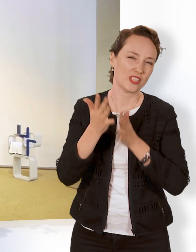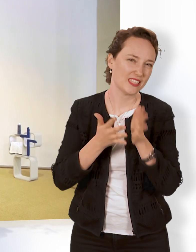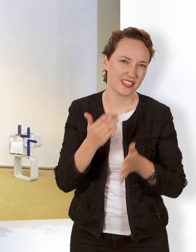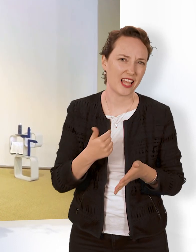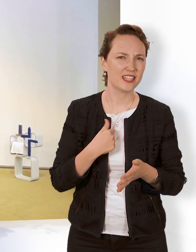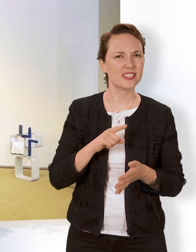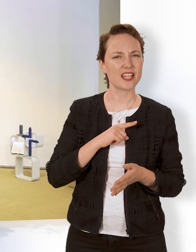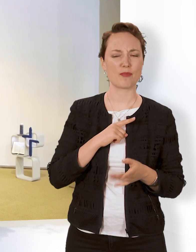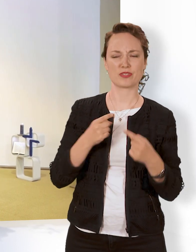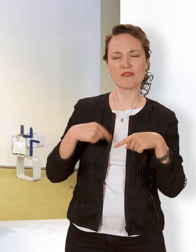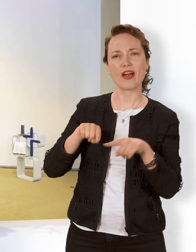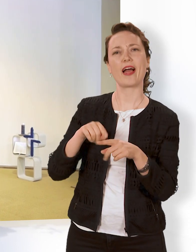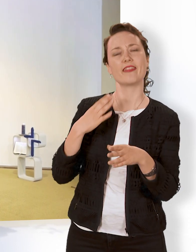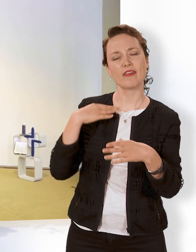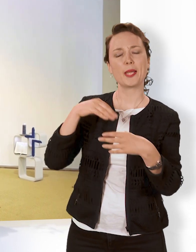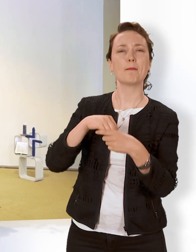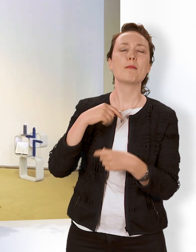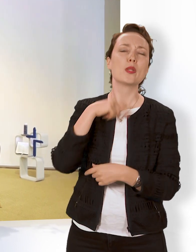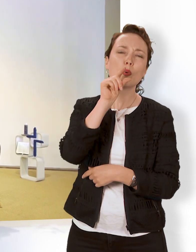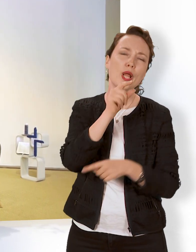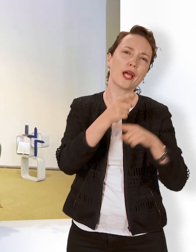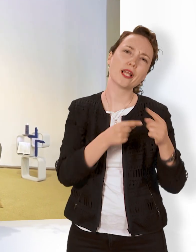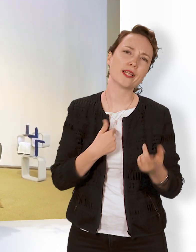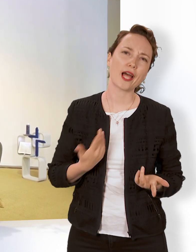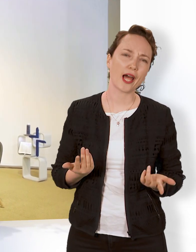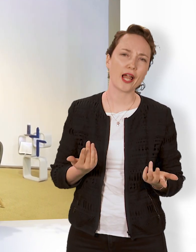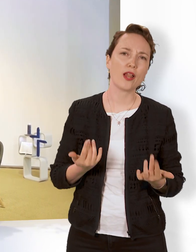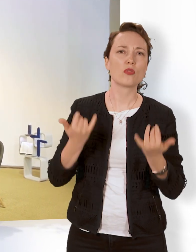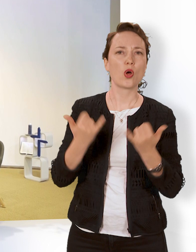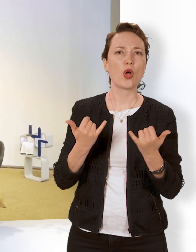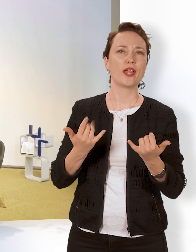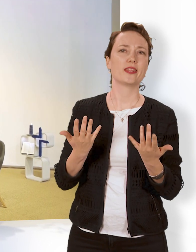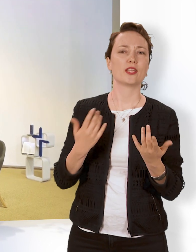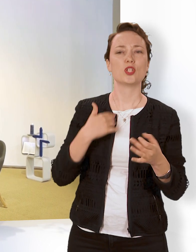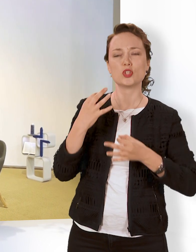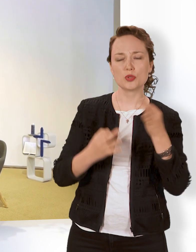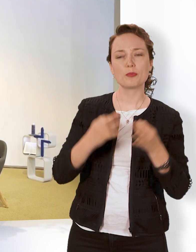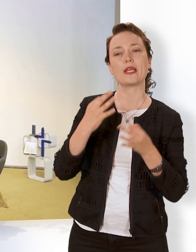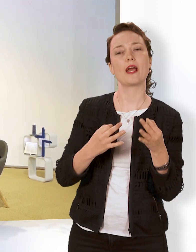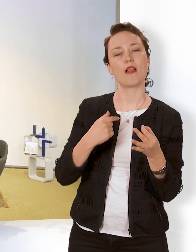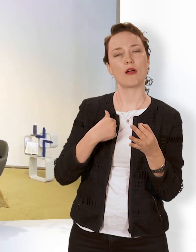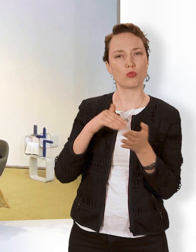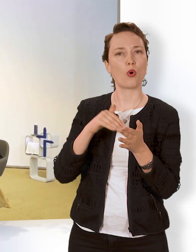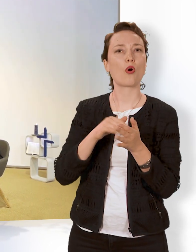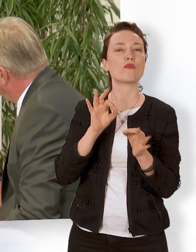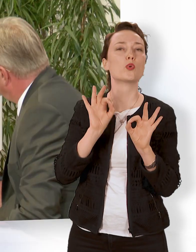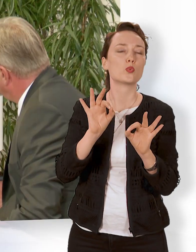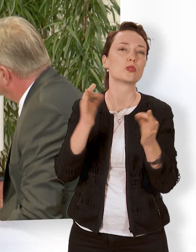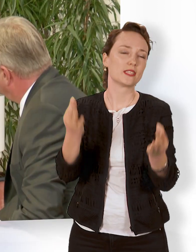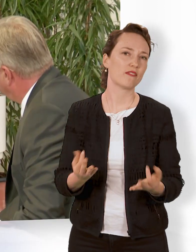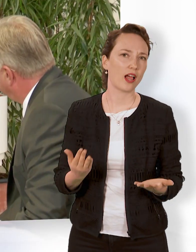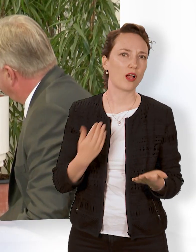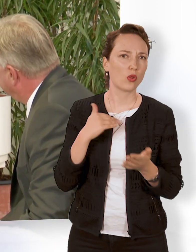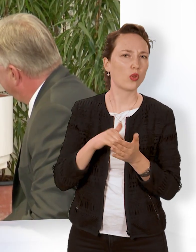ein kleiner Teil des Vereins gewesen damals. Trag heute bei den Spielen, die wir austragen, für einen guten Zweck noch mit dazu bei.